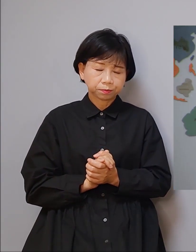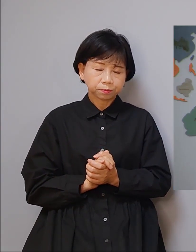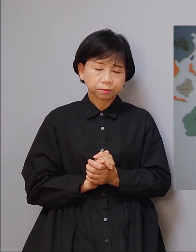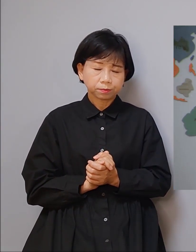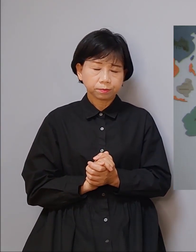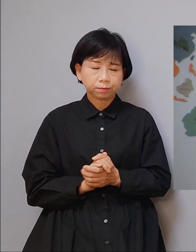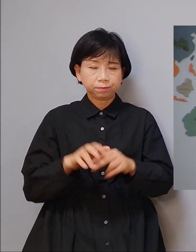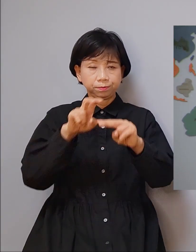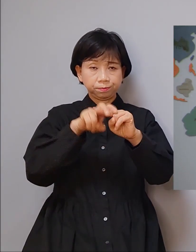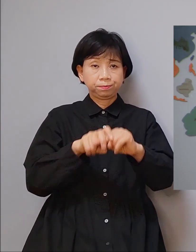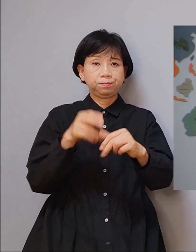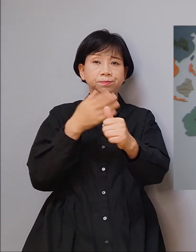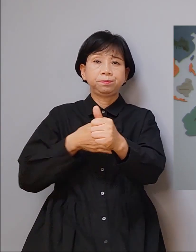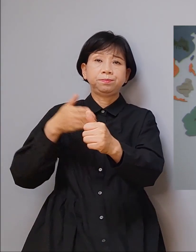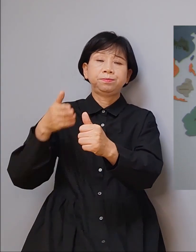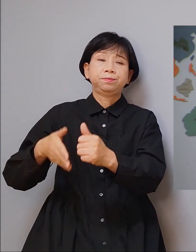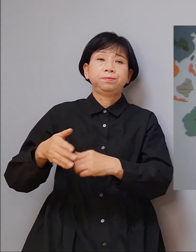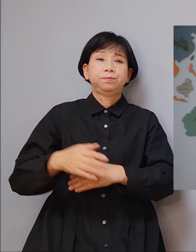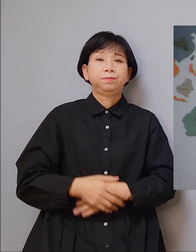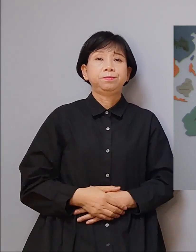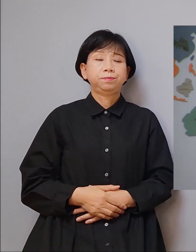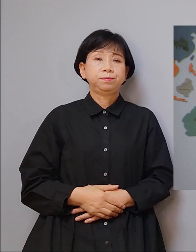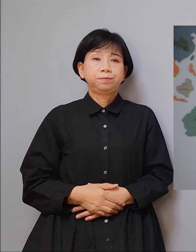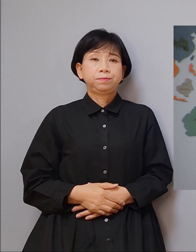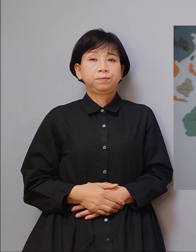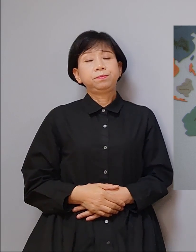아멘. 앉으시겠습니다.